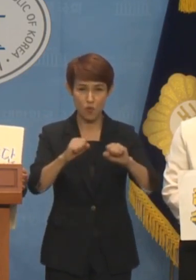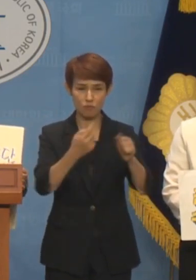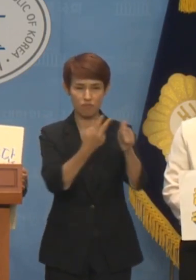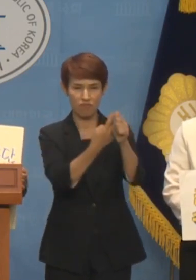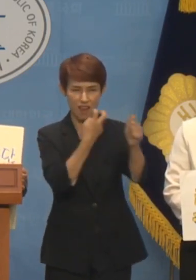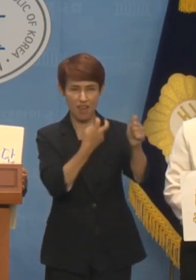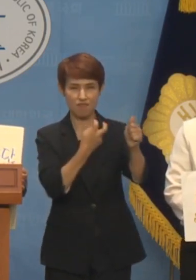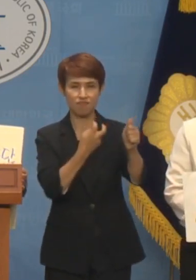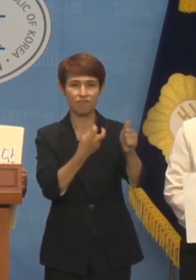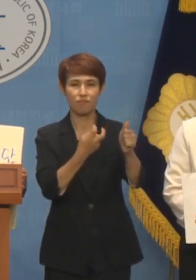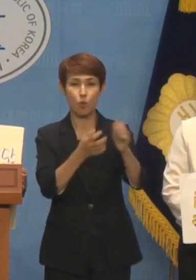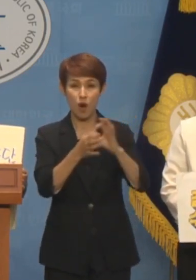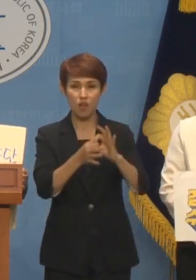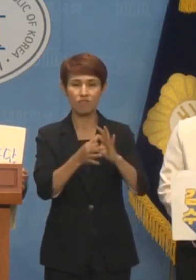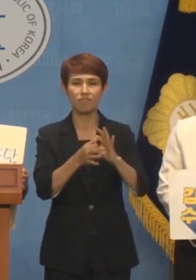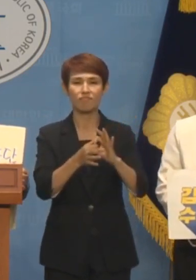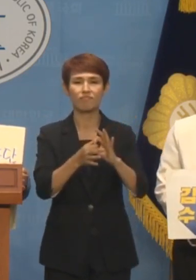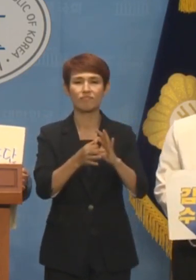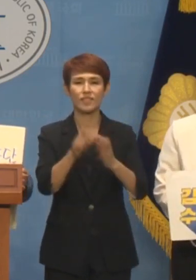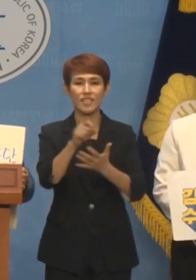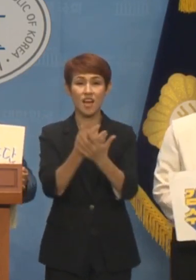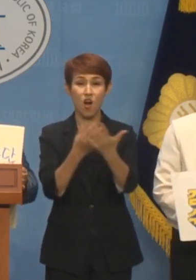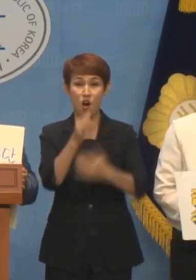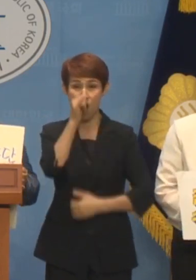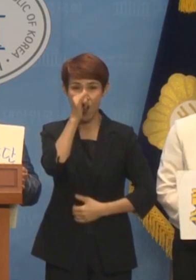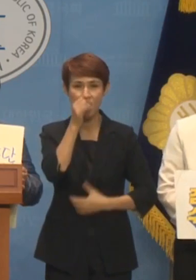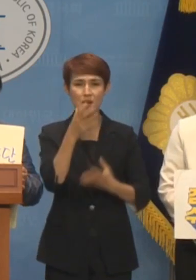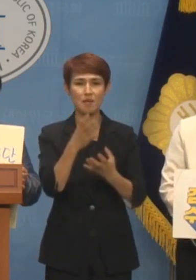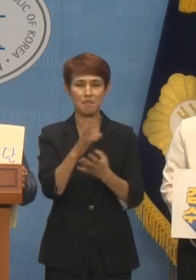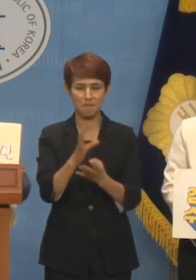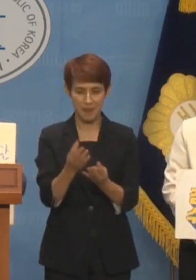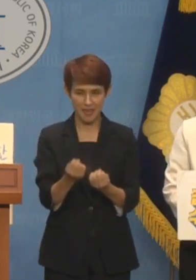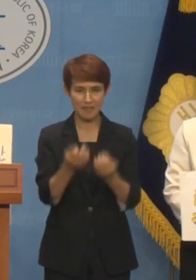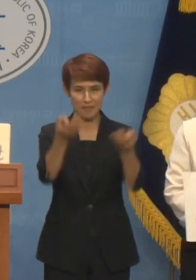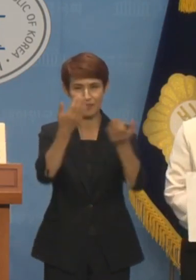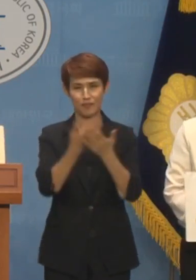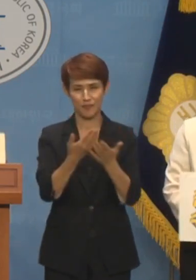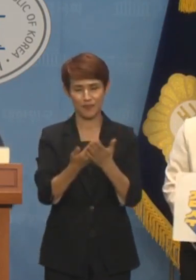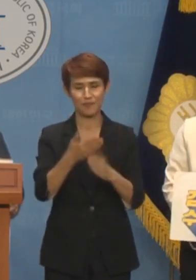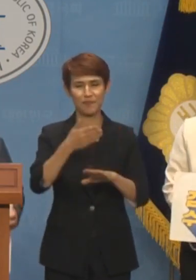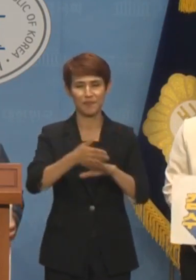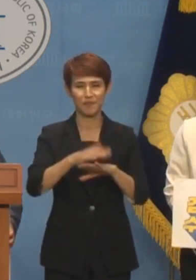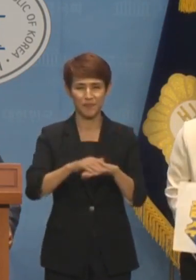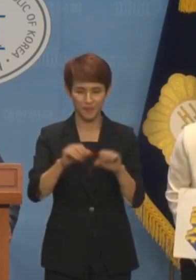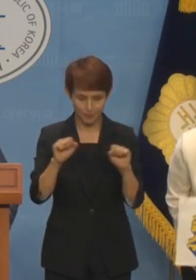청원 기자회견이 있다고 하니 그 역시 많이 취재해 주시면 고맙겠습니다. 저희들 기자회견 마치겠습니다.